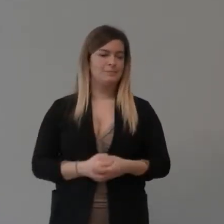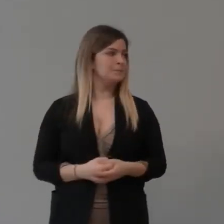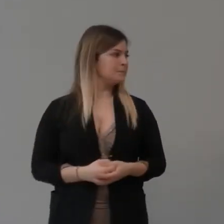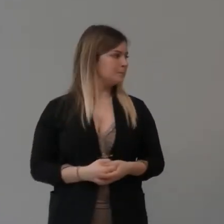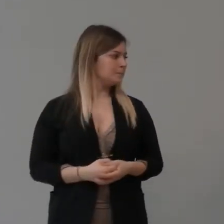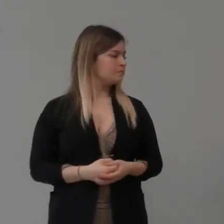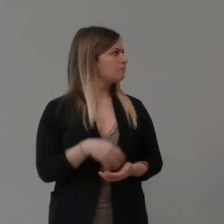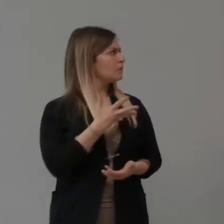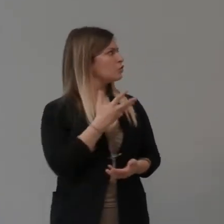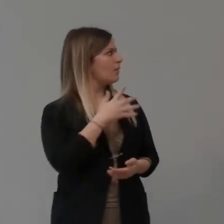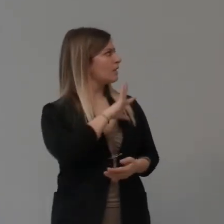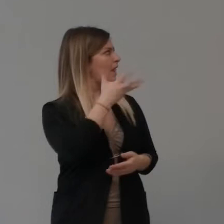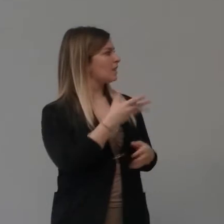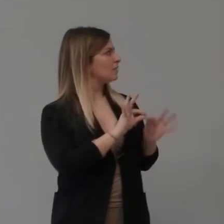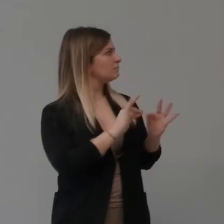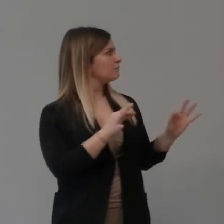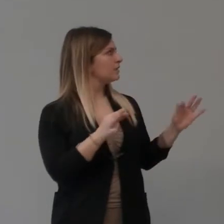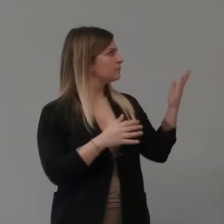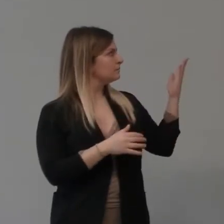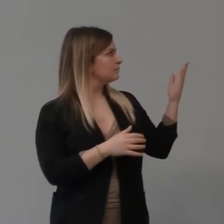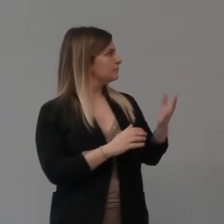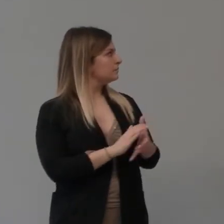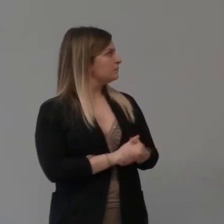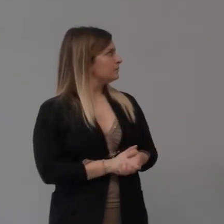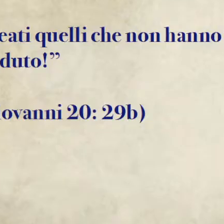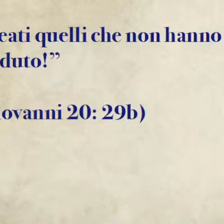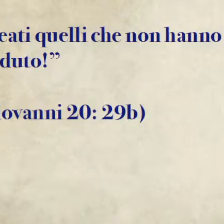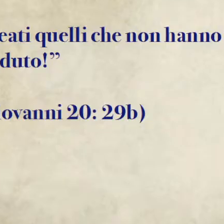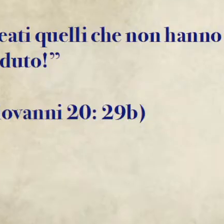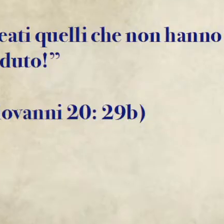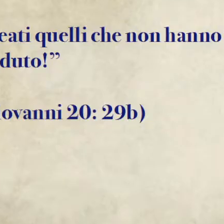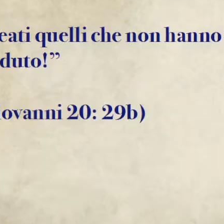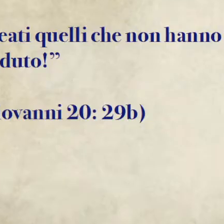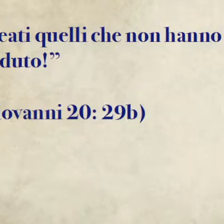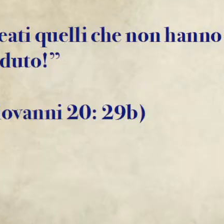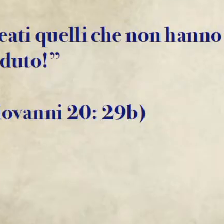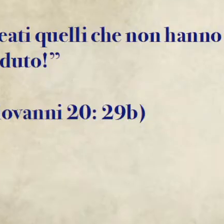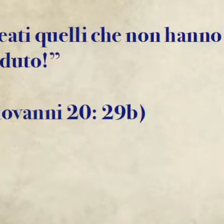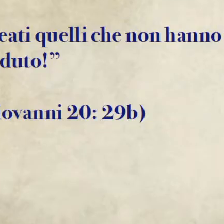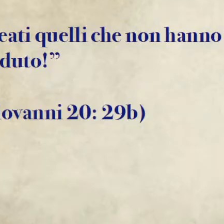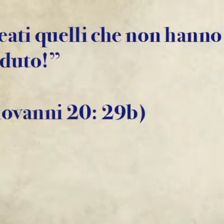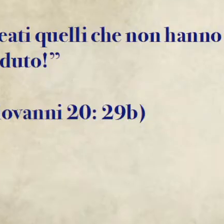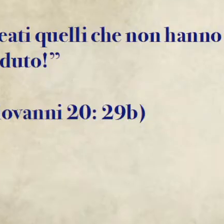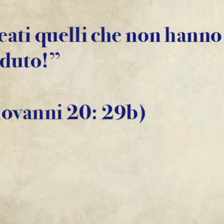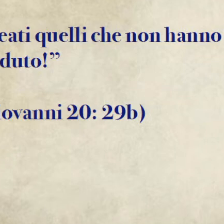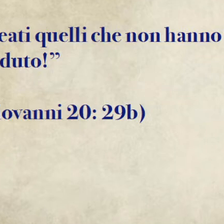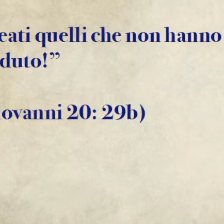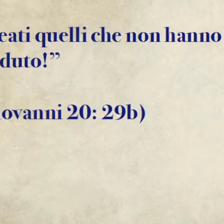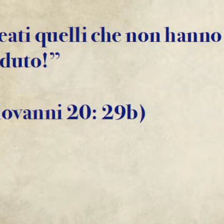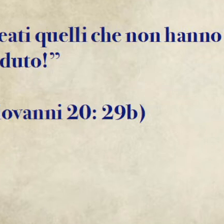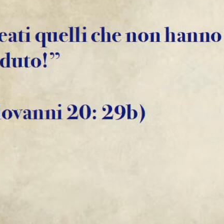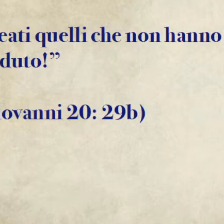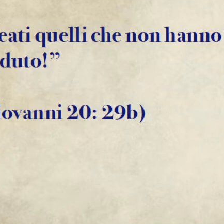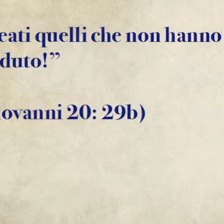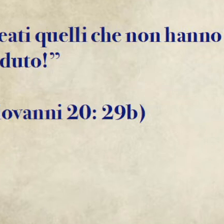Qualche versetto sotto, Gesù dirà queste parole: Giovanni 20, 29, la